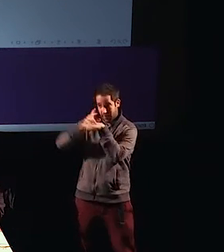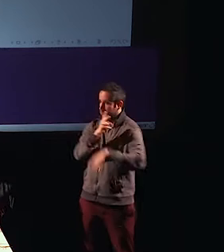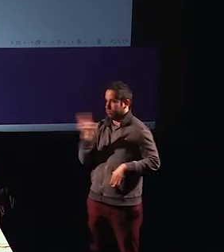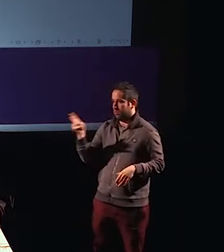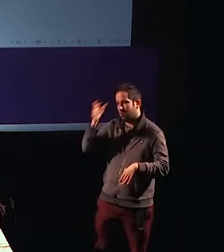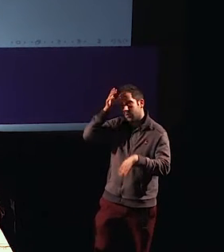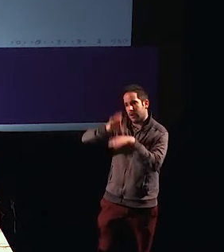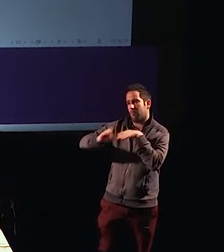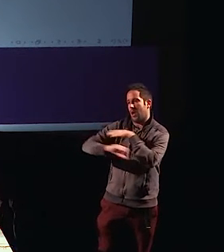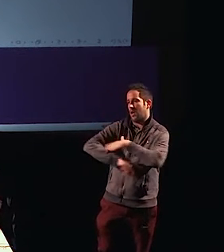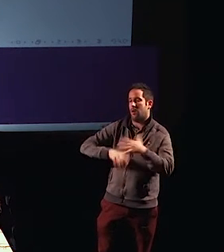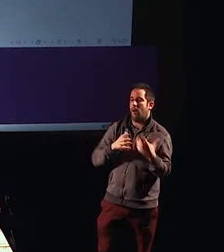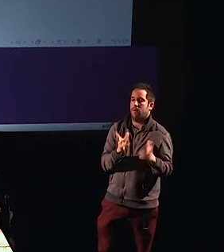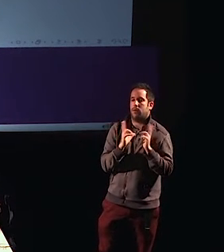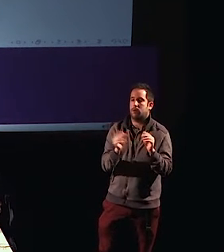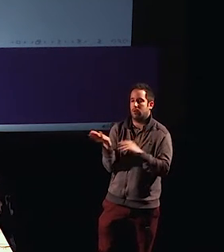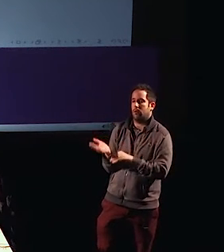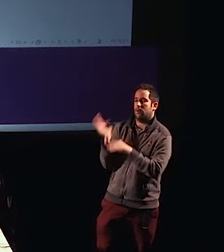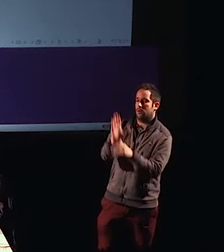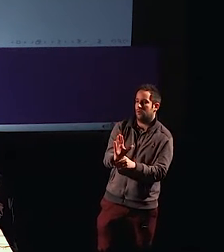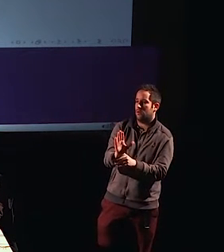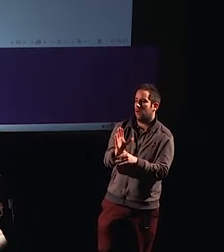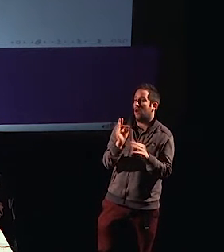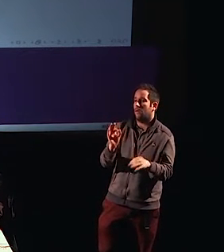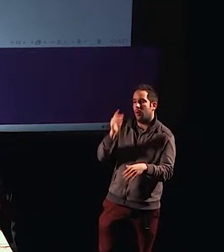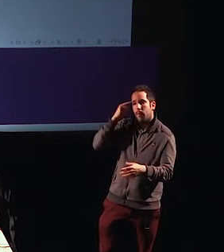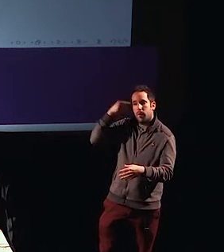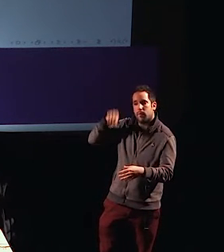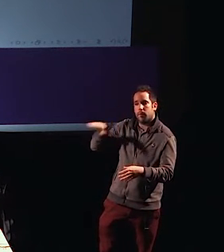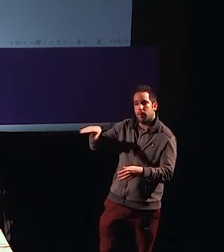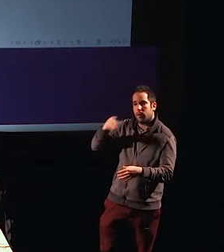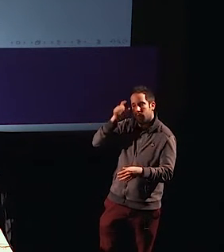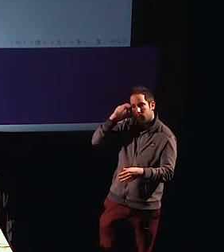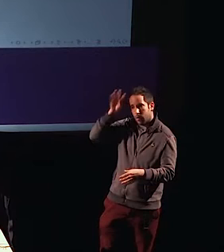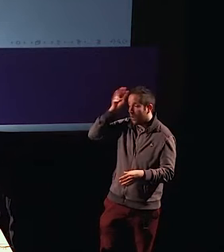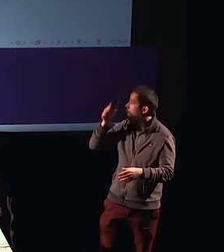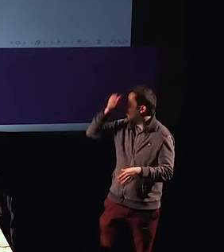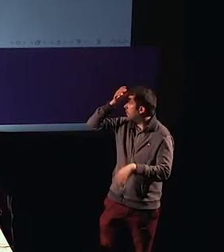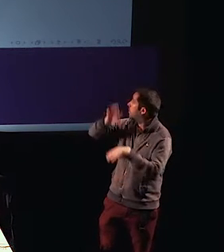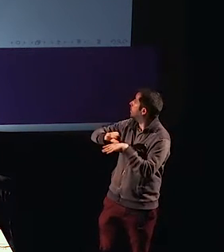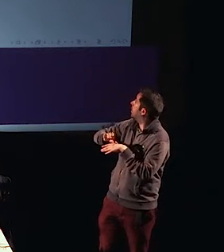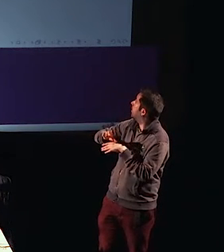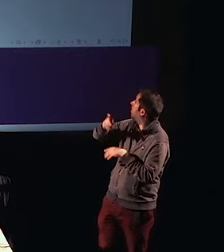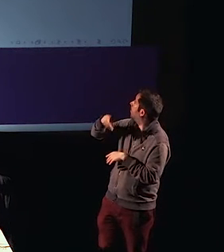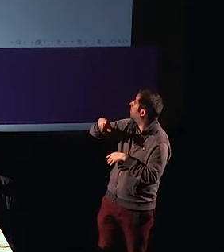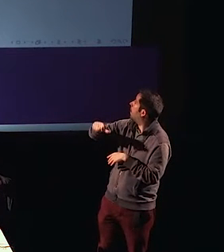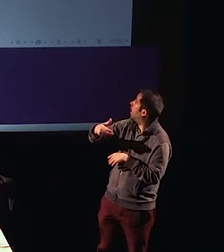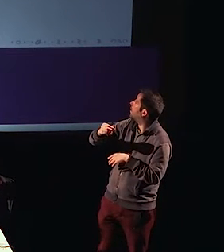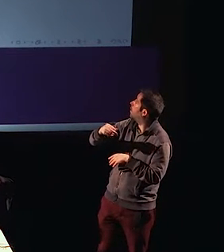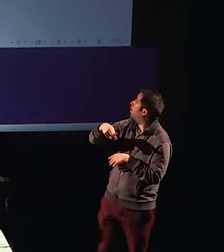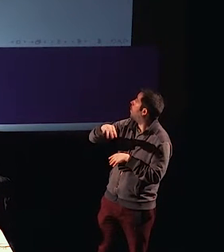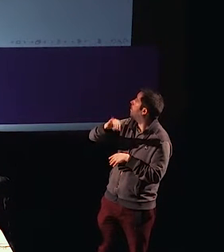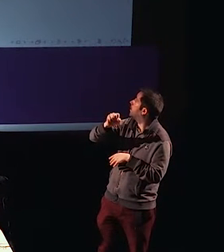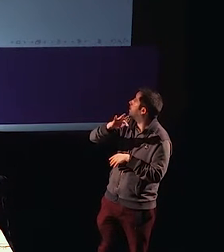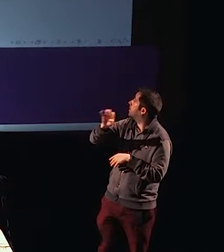de vous présenter dans la pensée de Foucault, qui est le concept de panoptisme que vous avez déjà sur les stickers de la quadrature, pour ceux qui ont déjà